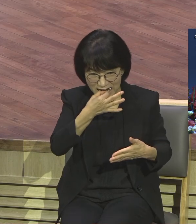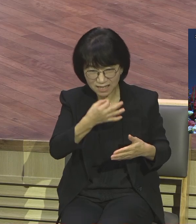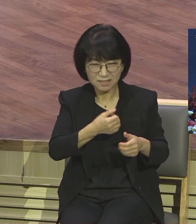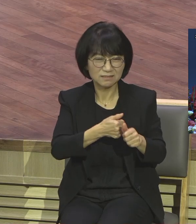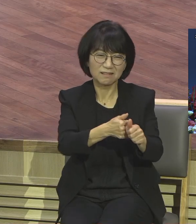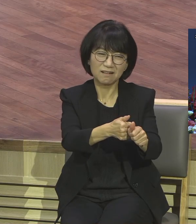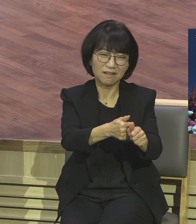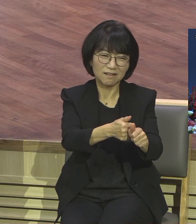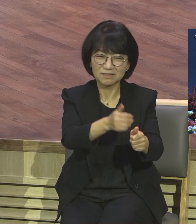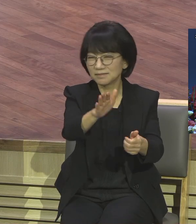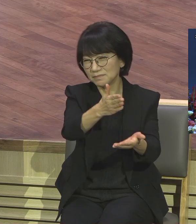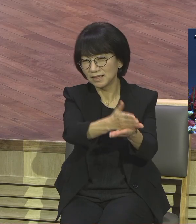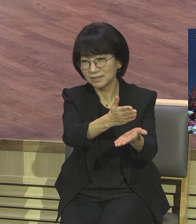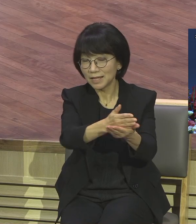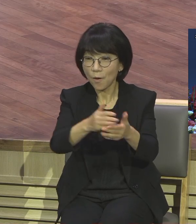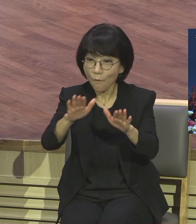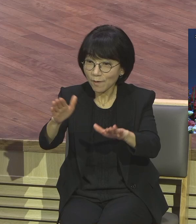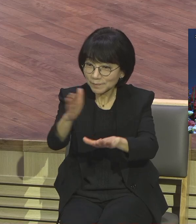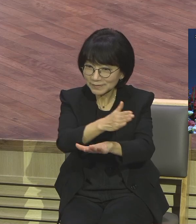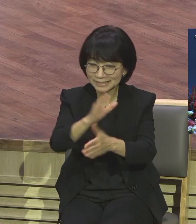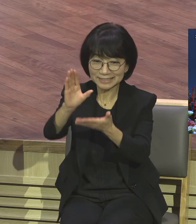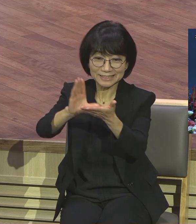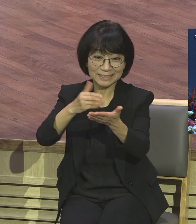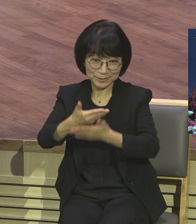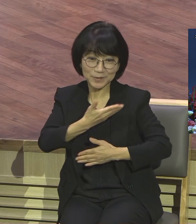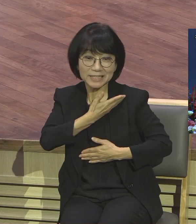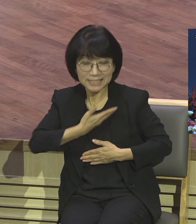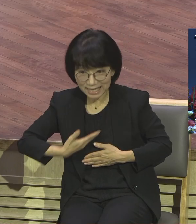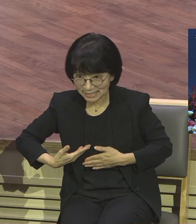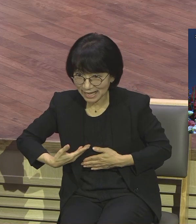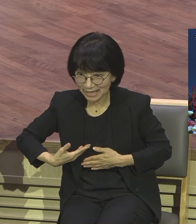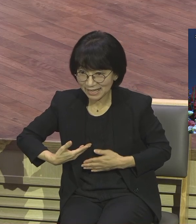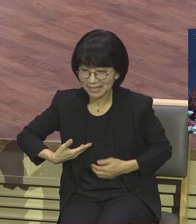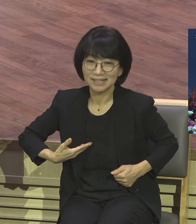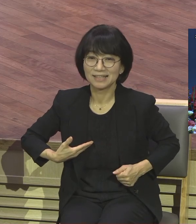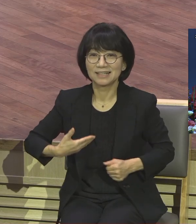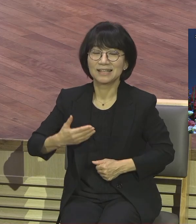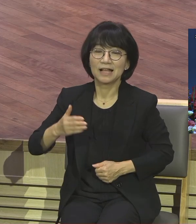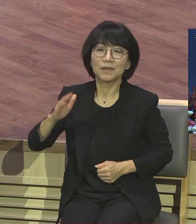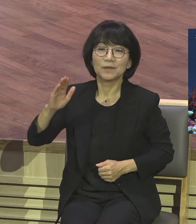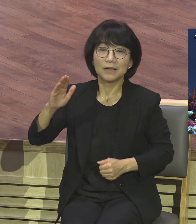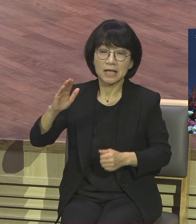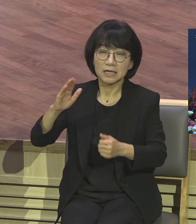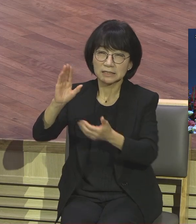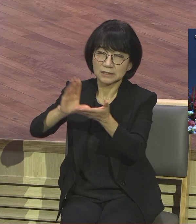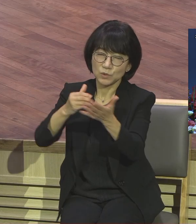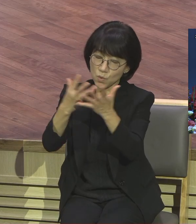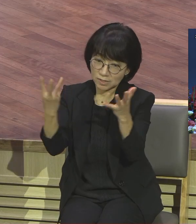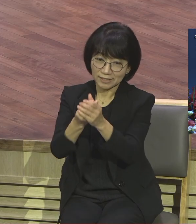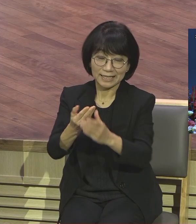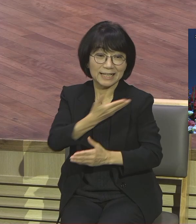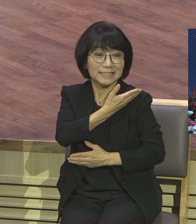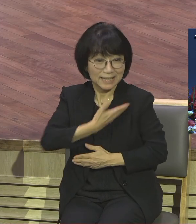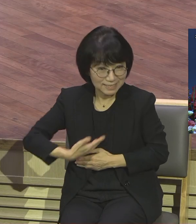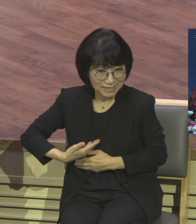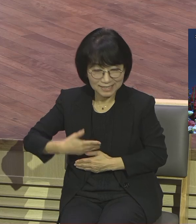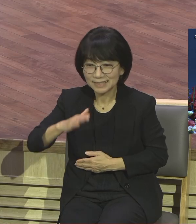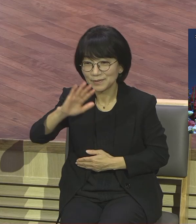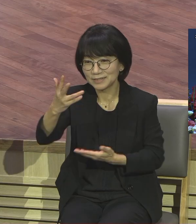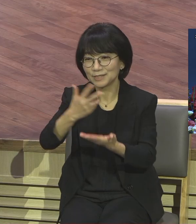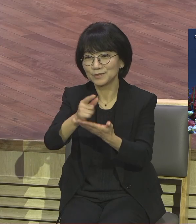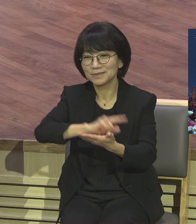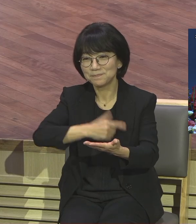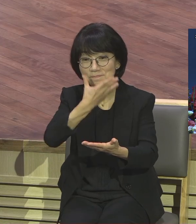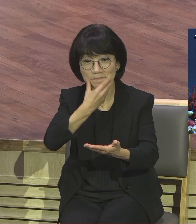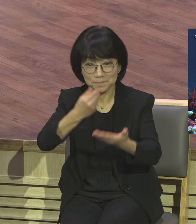이제부터 여러분 그리스도의 제자로 더 정말 영계 모든 성도들 절대 제자로 하나님의 당당히 서는 시간표 되기를